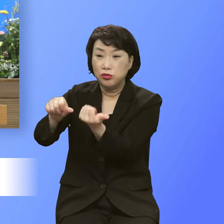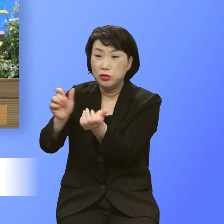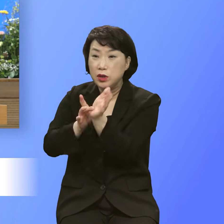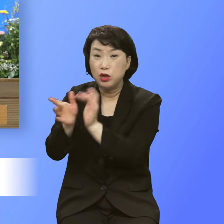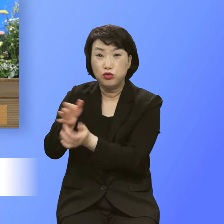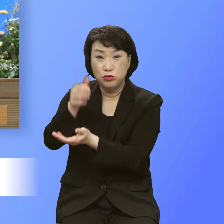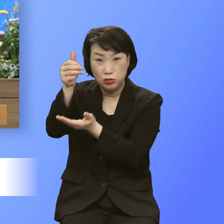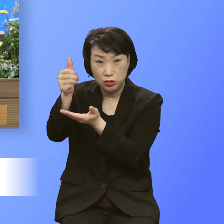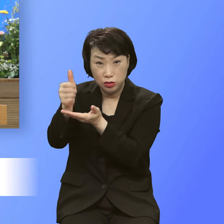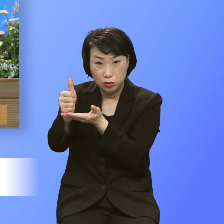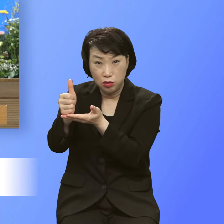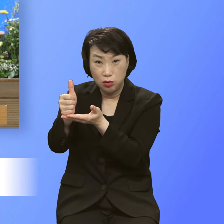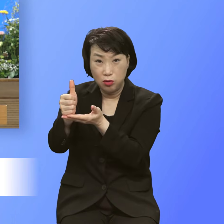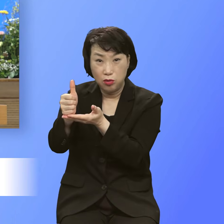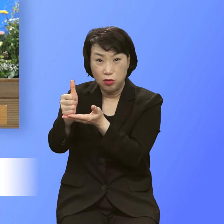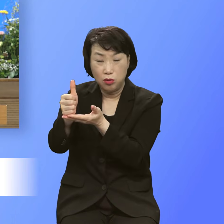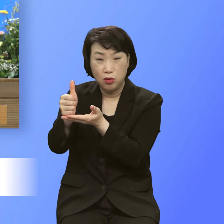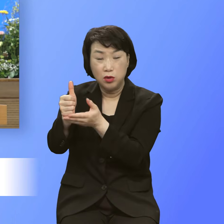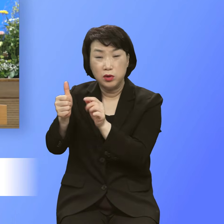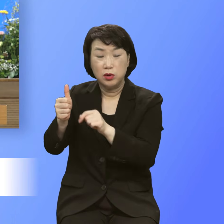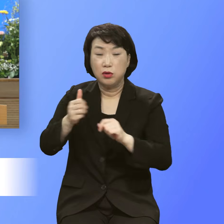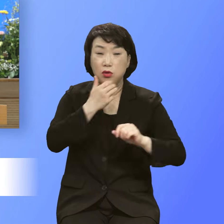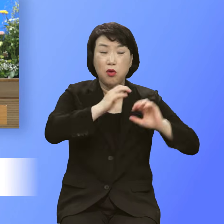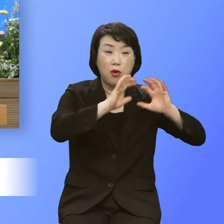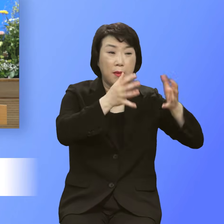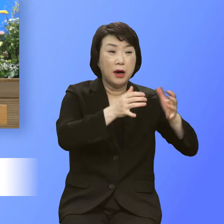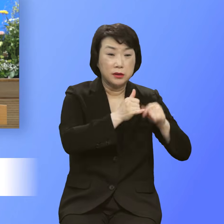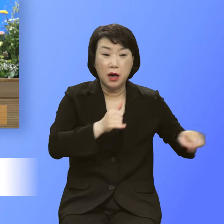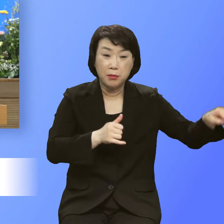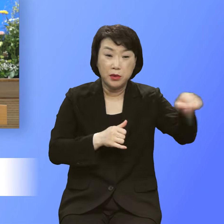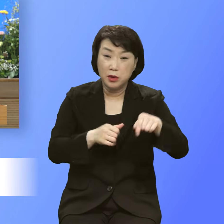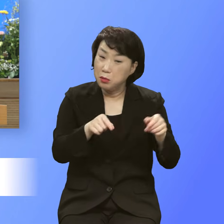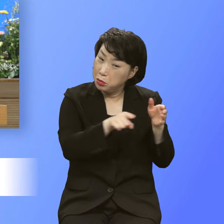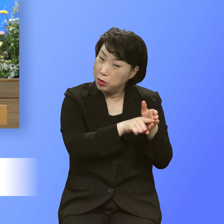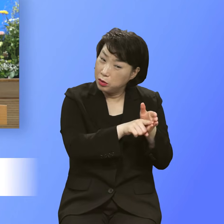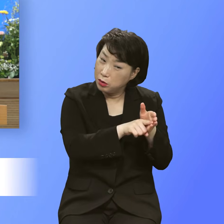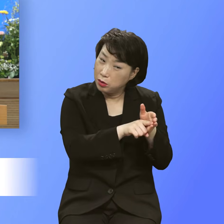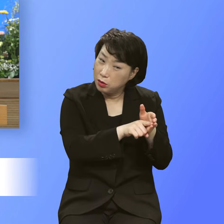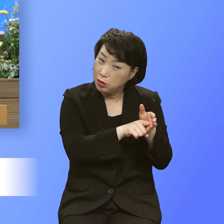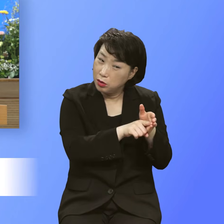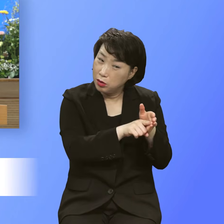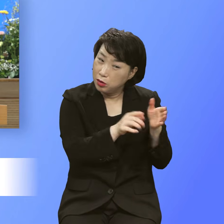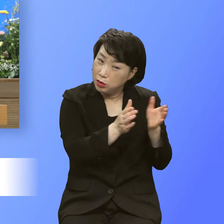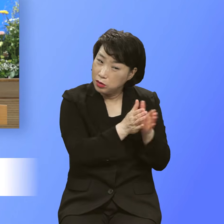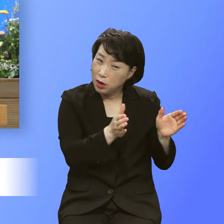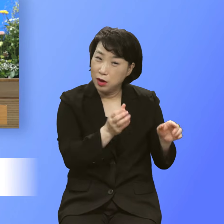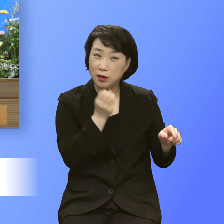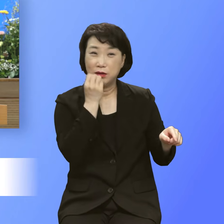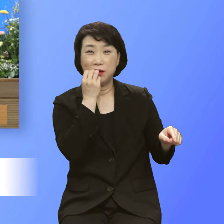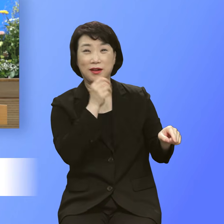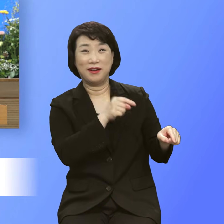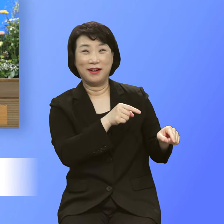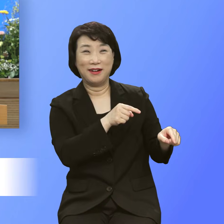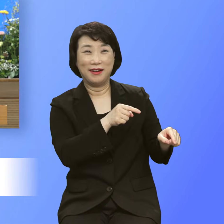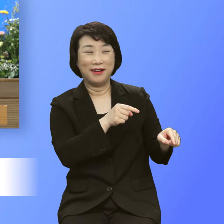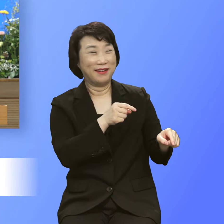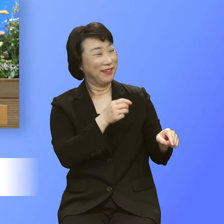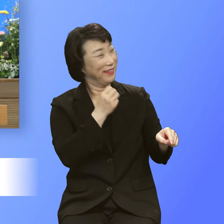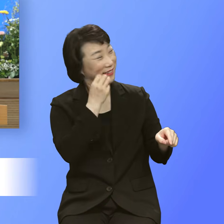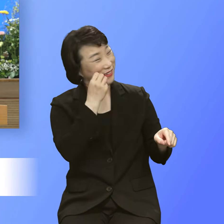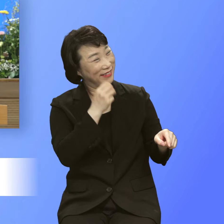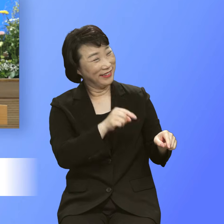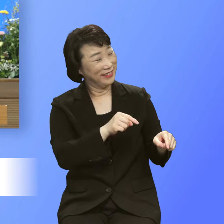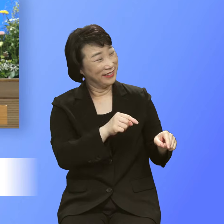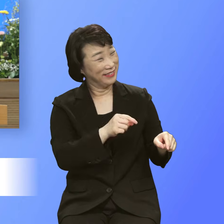예수 그리스도를 로마에 있는 사람들이 믿는다라고 하는 것은 참